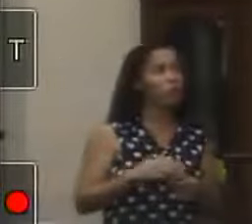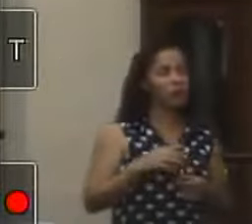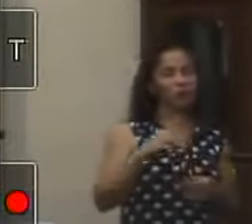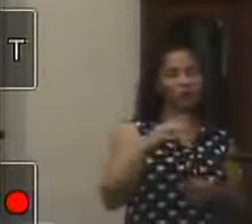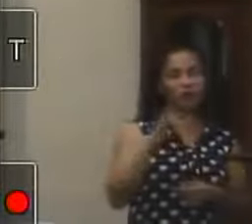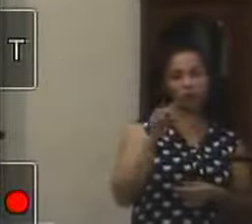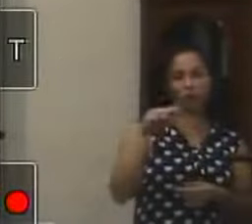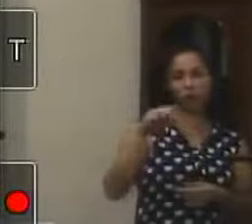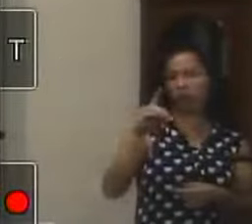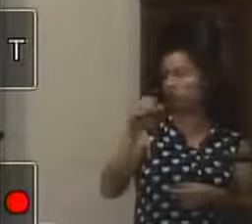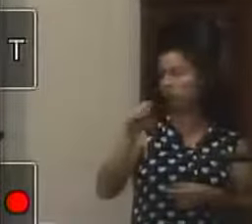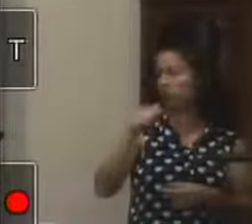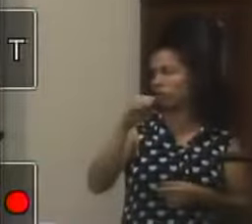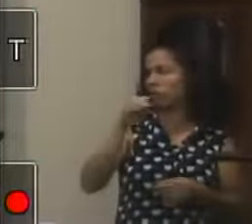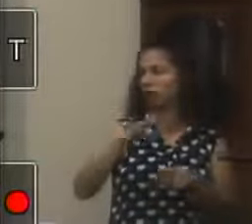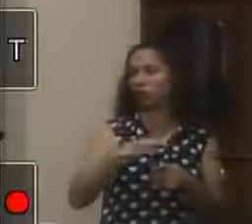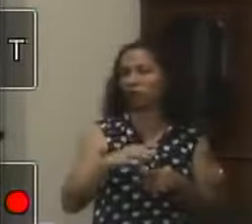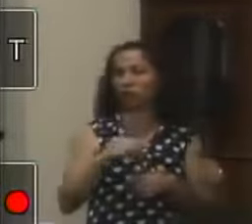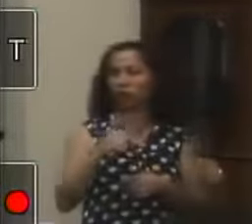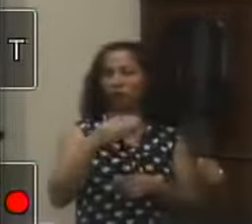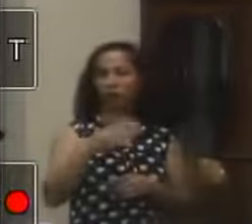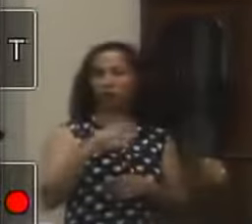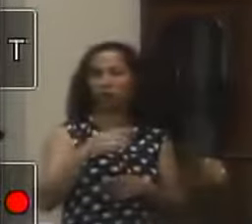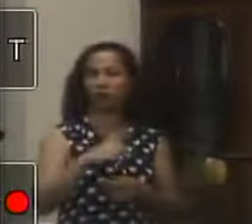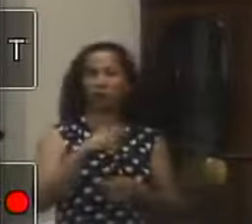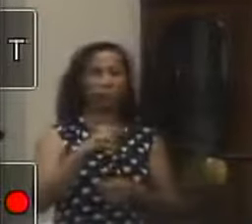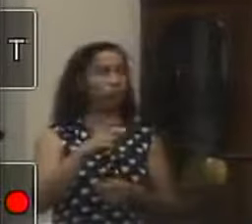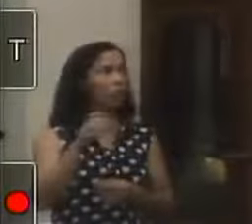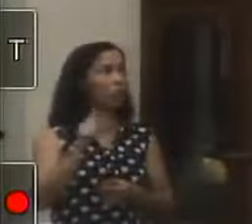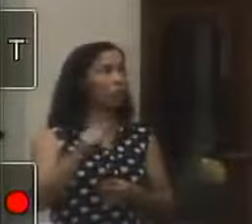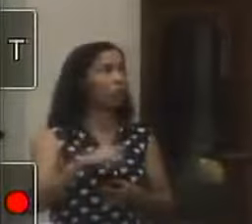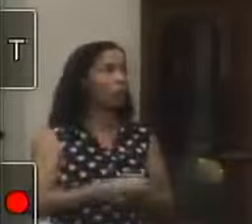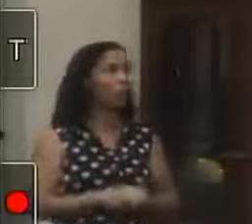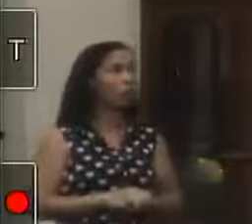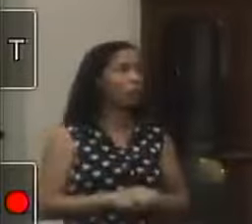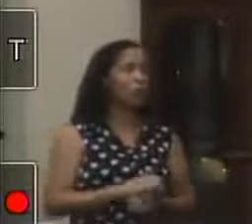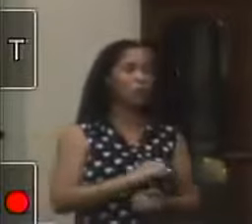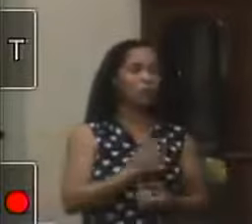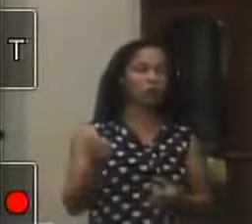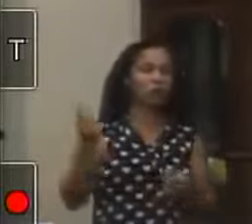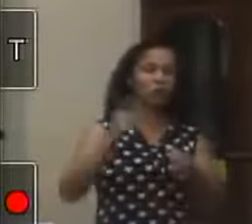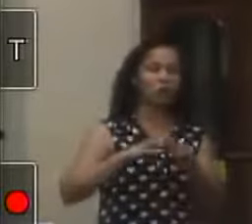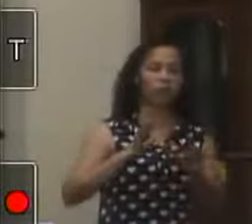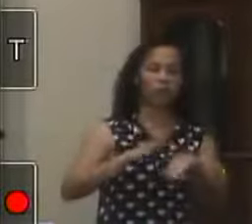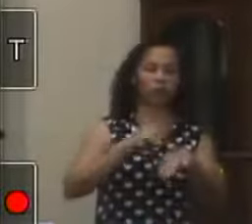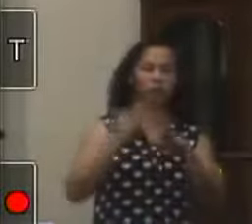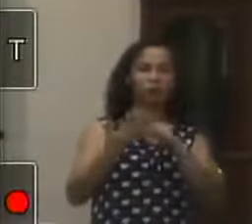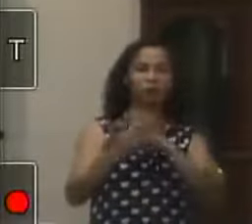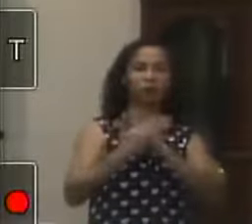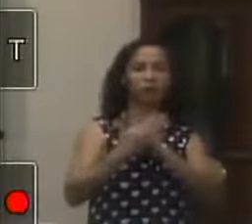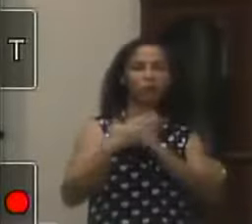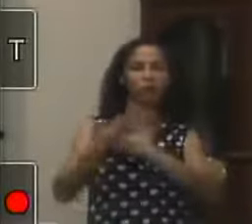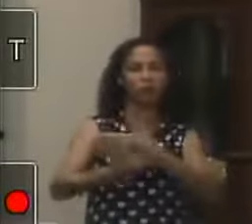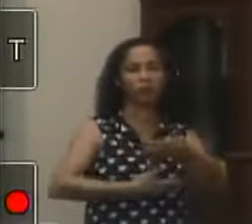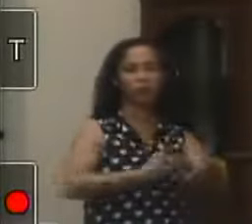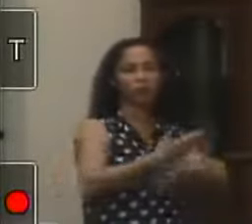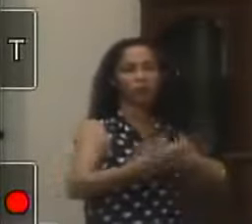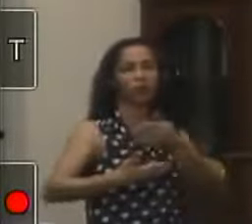lá representada. E aí a gente criando a demanda, eles falaram que vão voltar com mais isenções aí e para a gente poder